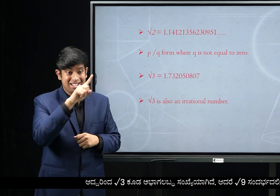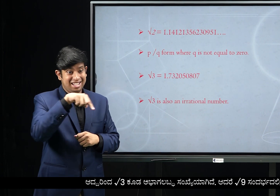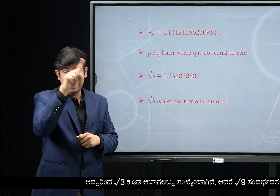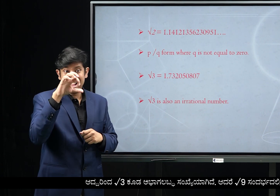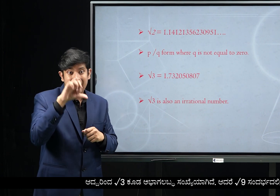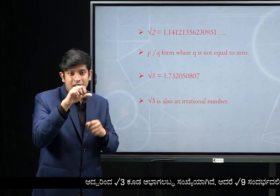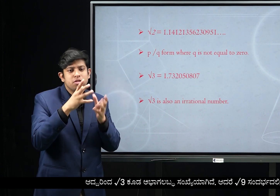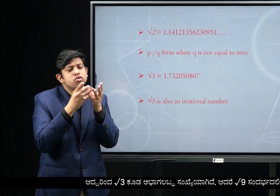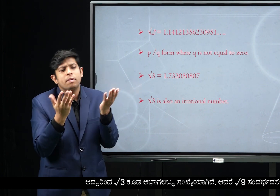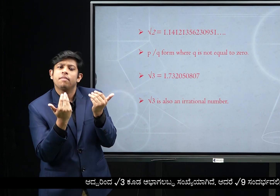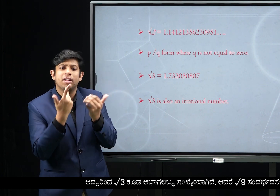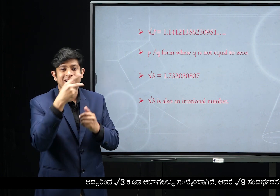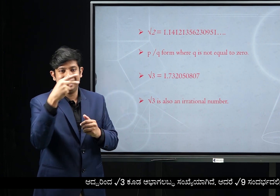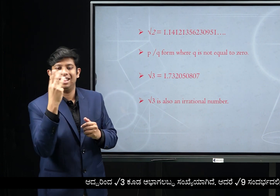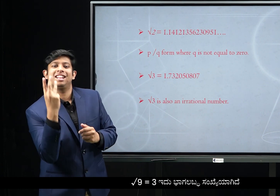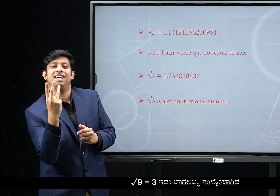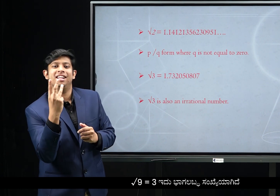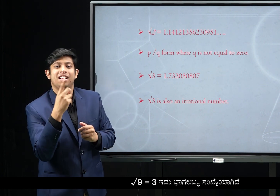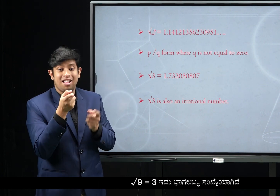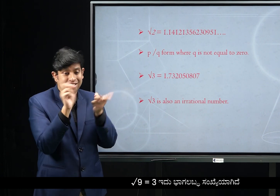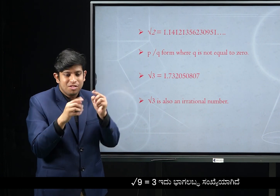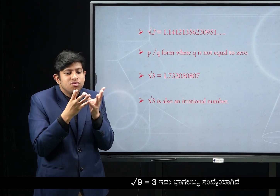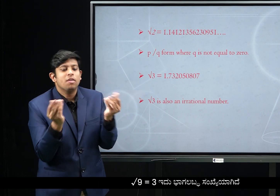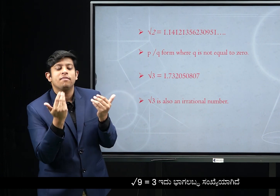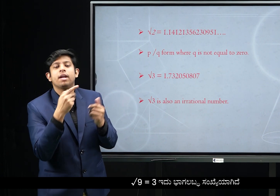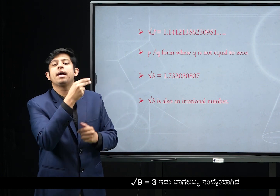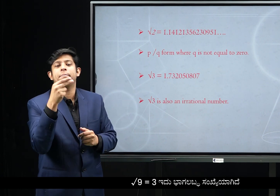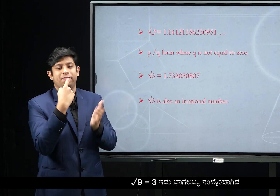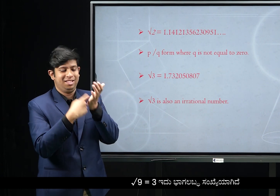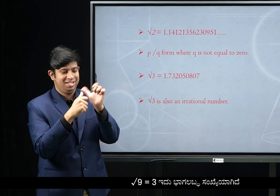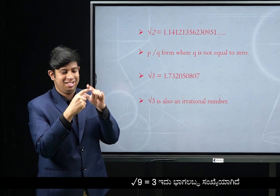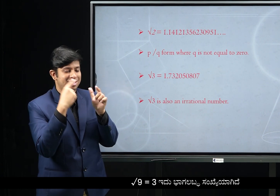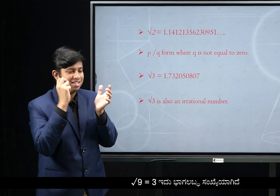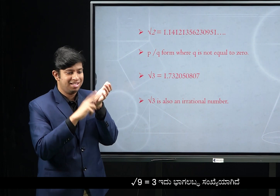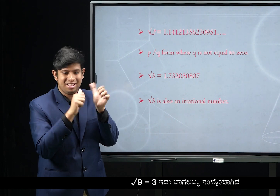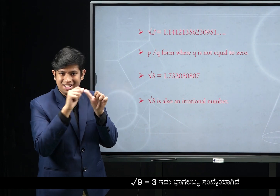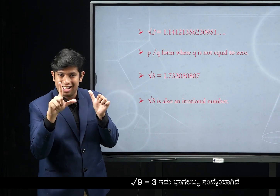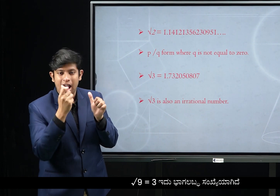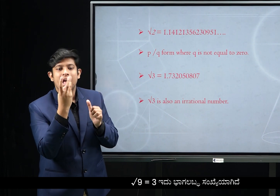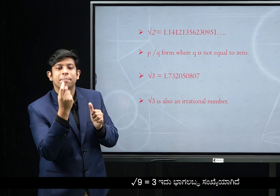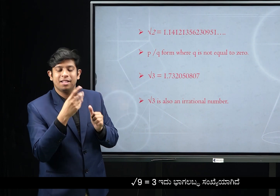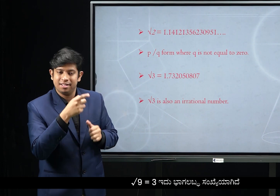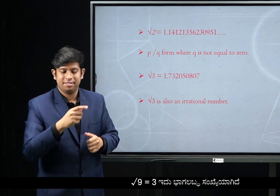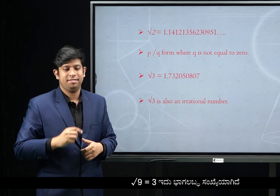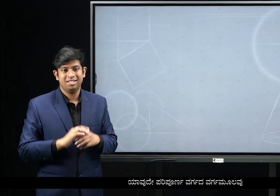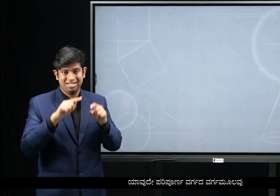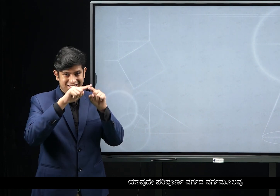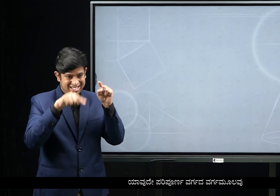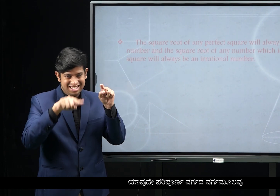ವರ್ಗಮೂಲ 9ರ ಸಂದರ್ಭದಲ್ಲಿ ವರ್ಗಮೂಲ 9 ಈಕ್ವಲ್ಸ್ 3 ಇದು ಭಾಗಲಬ್ಧ ಸಂಖ್ಯೆಯಾಗಿದೆ. ಯಾವುದೇ